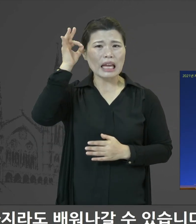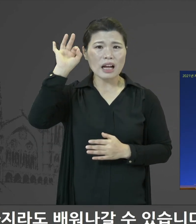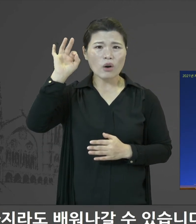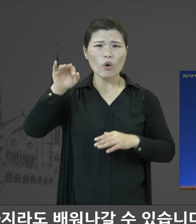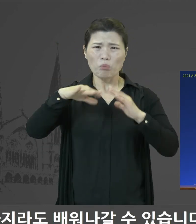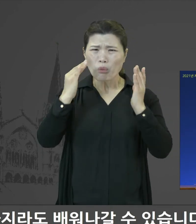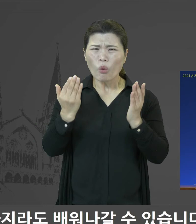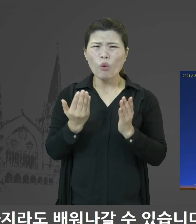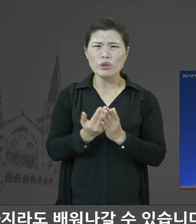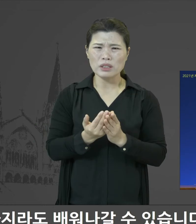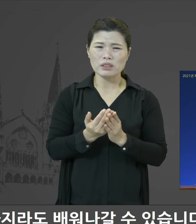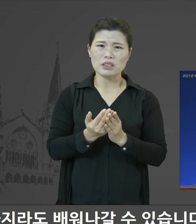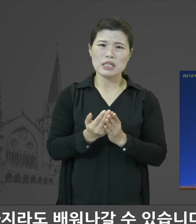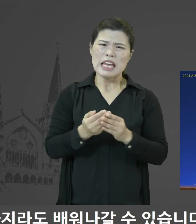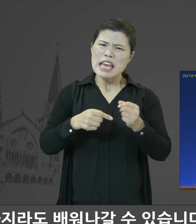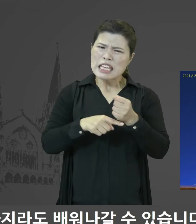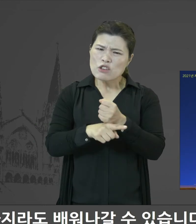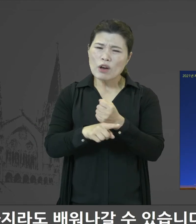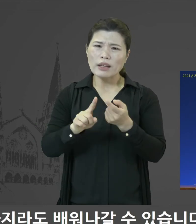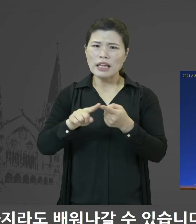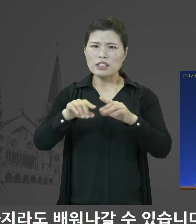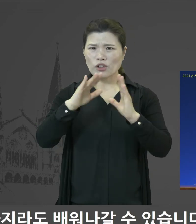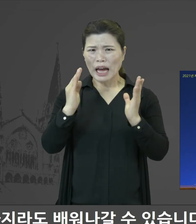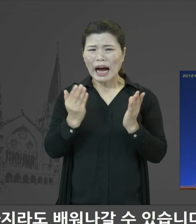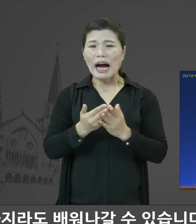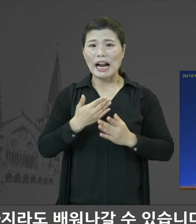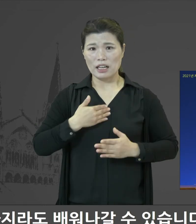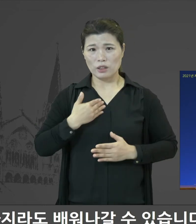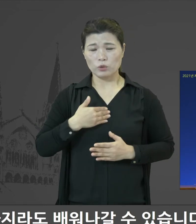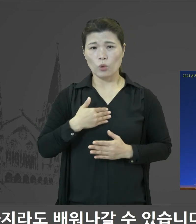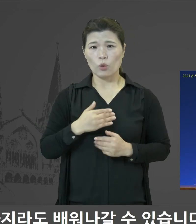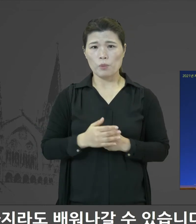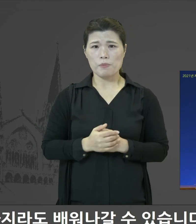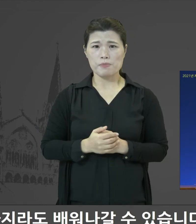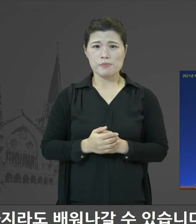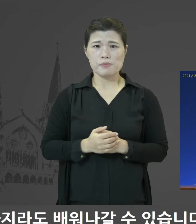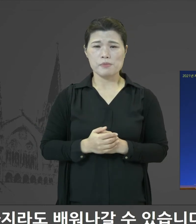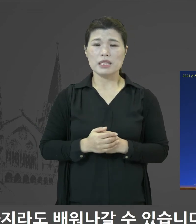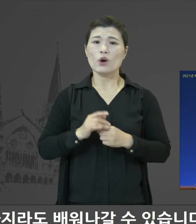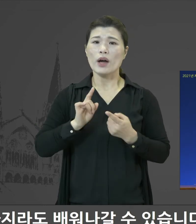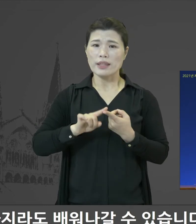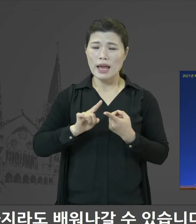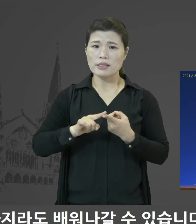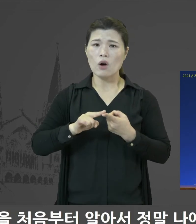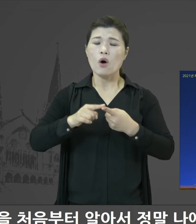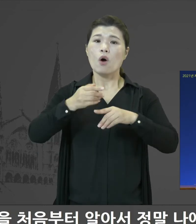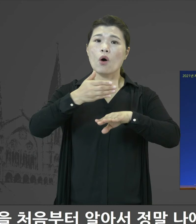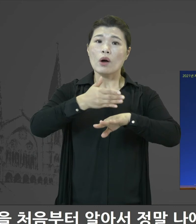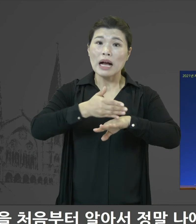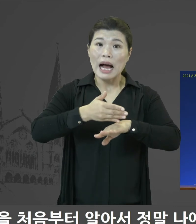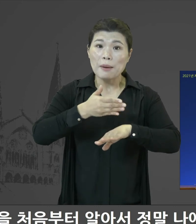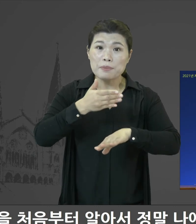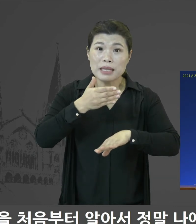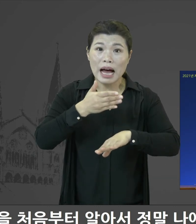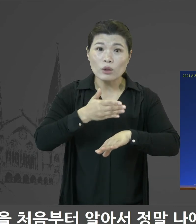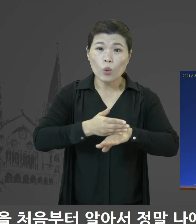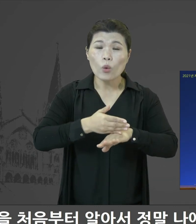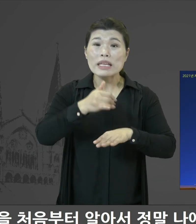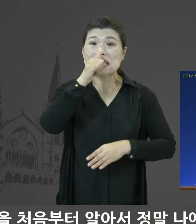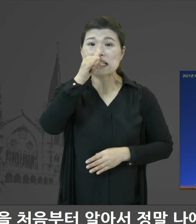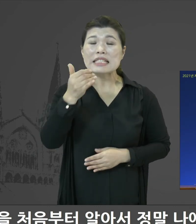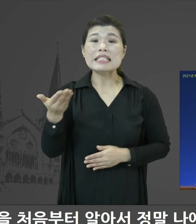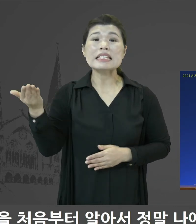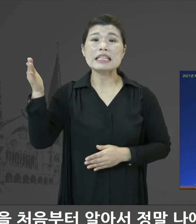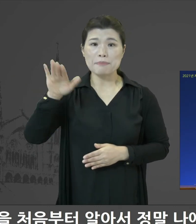알아서 정말 나에게 그것이 잘된 일이 되어서 감사할 수 있지만, 그렇지 않다 할지라도,